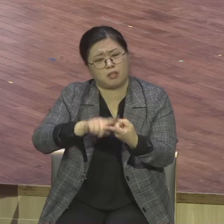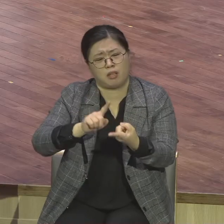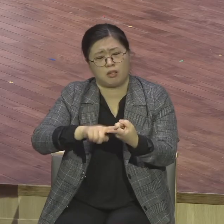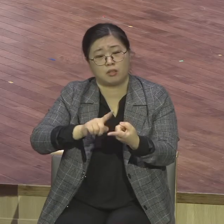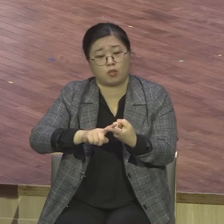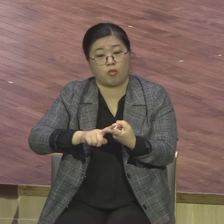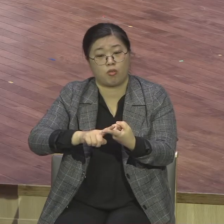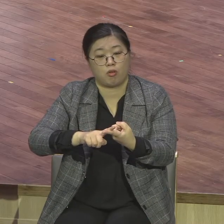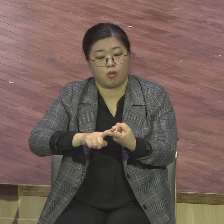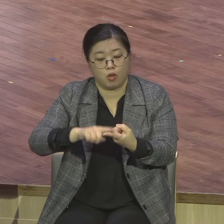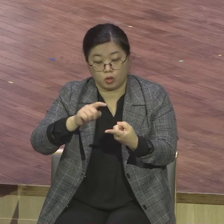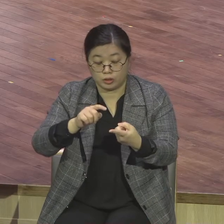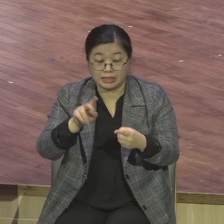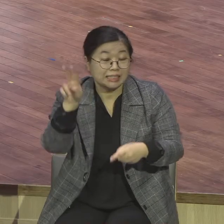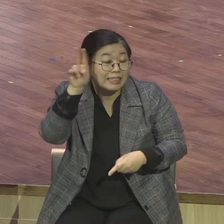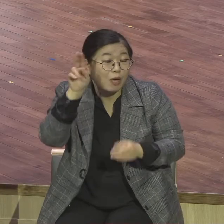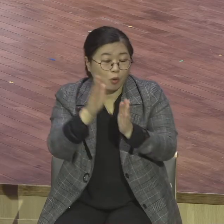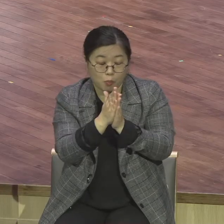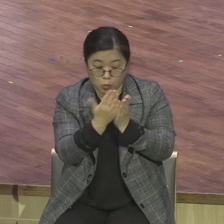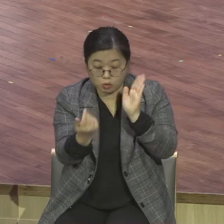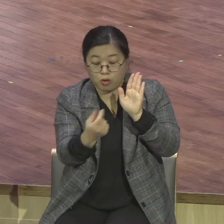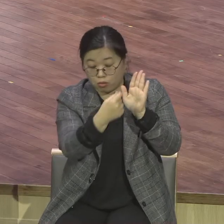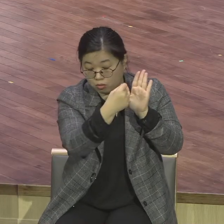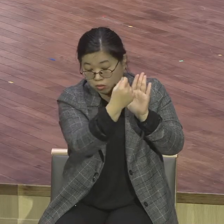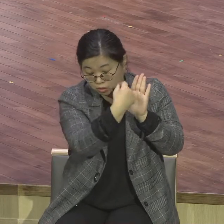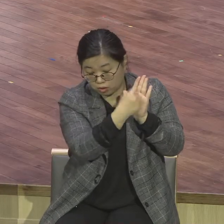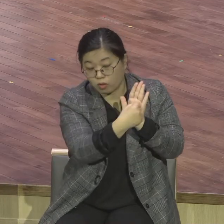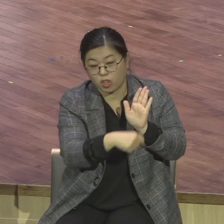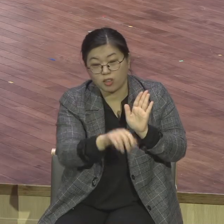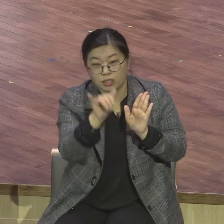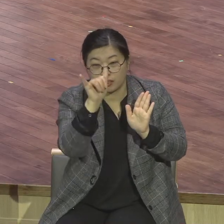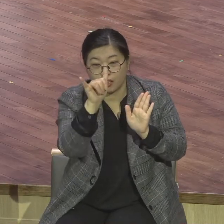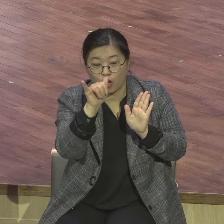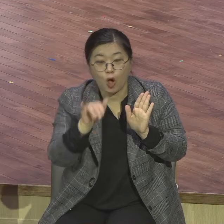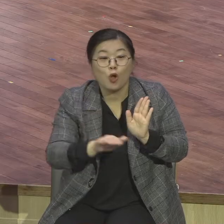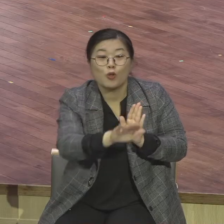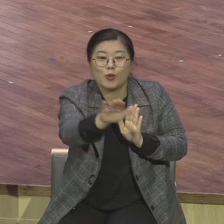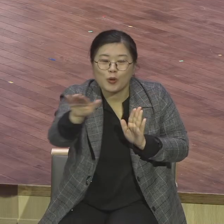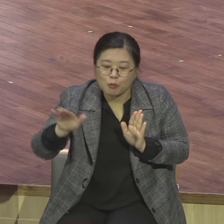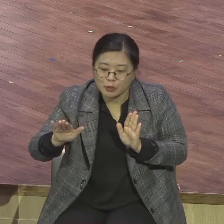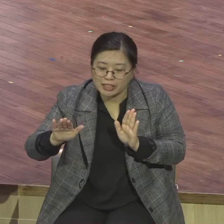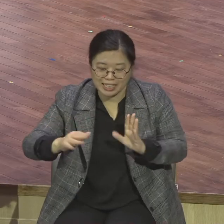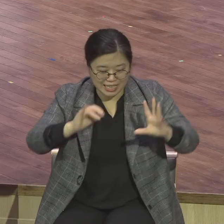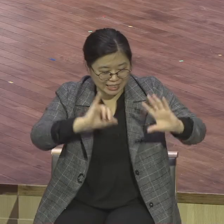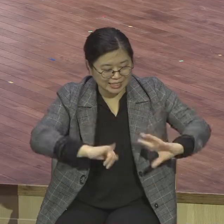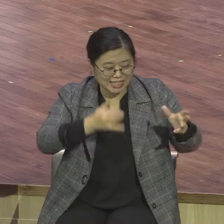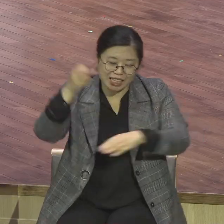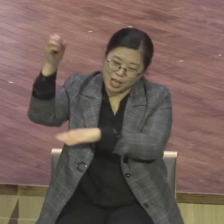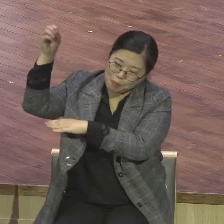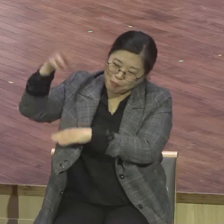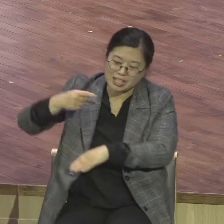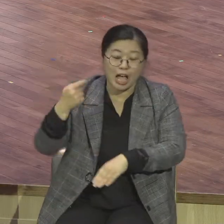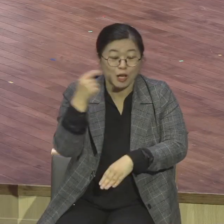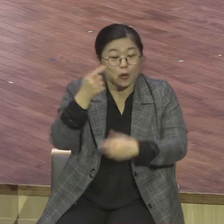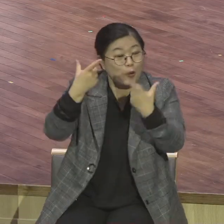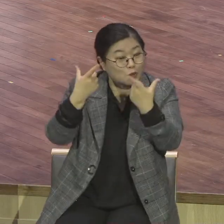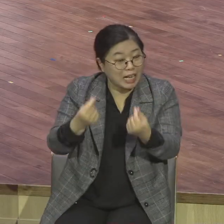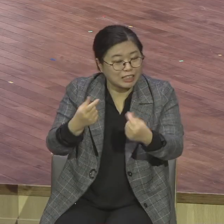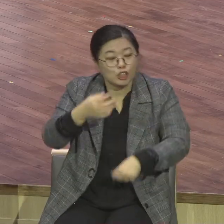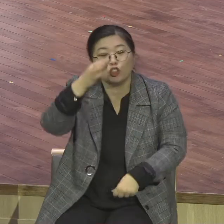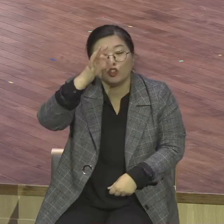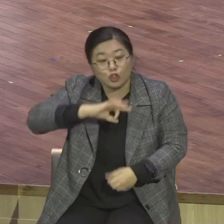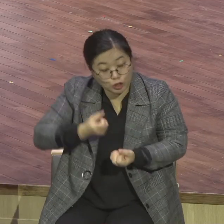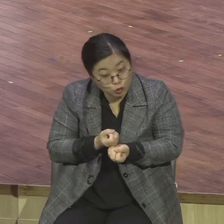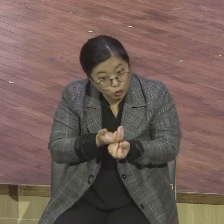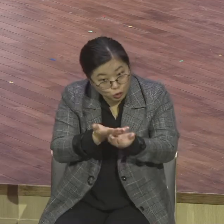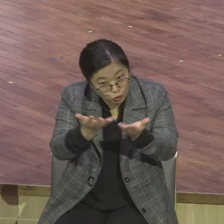예수의 빛과 소금의 역할을 감당하는 그런 지혜를 여러분 얻으시고 정말 현장을 변화시켜